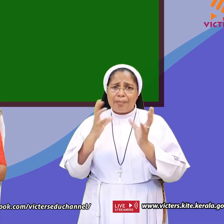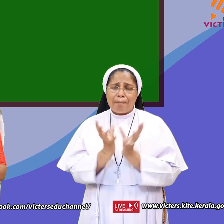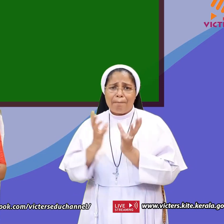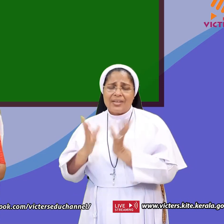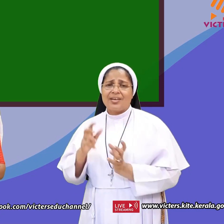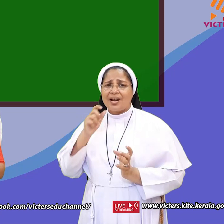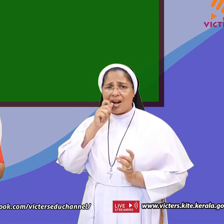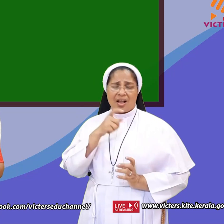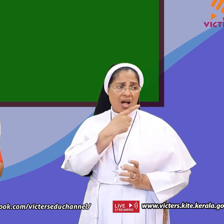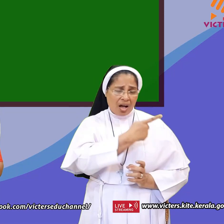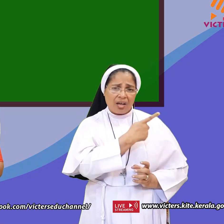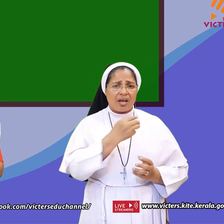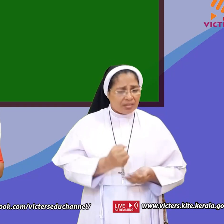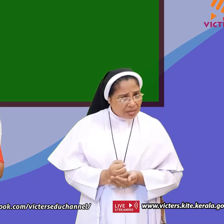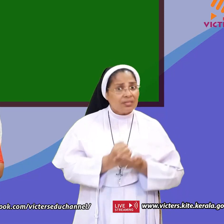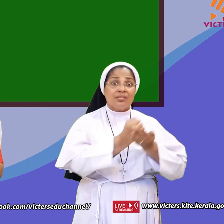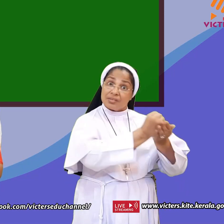രാംഗിന് സമ്മാനിച്ചവയാണെന്ന്